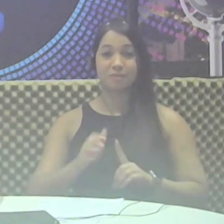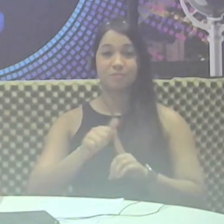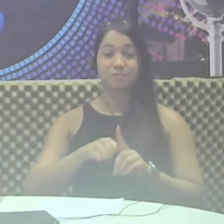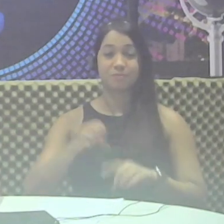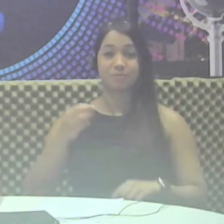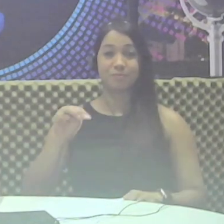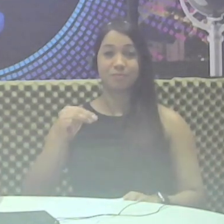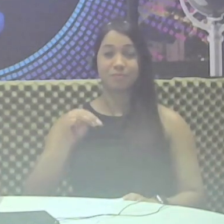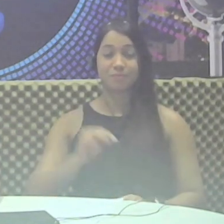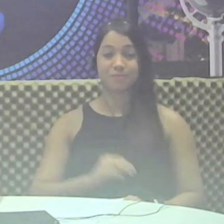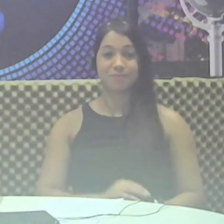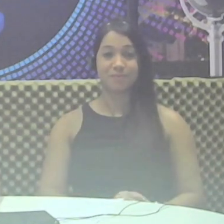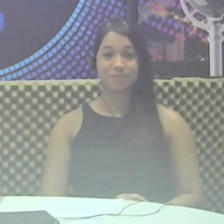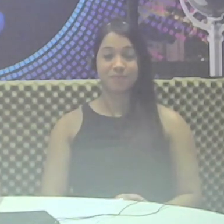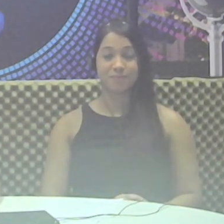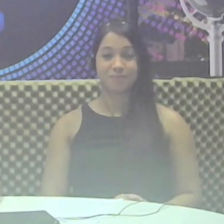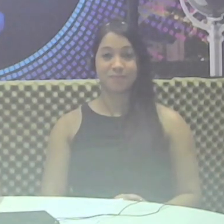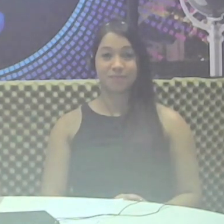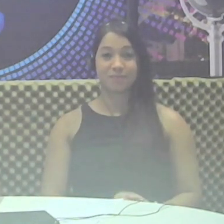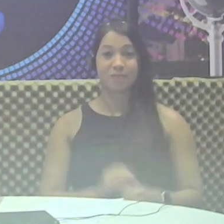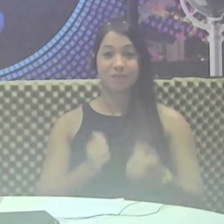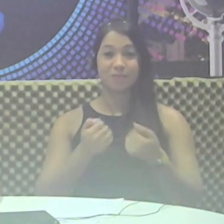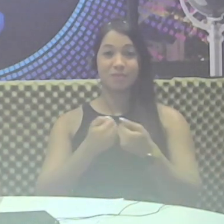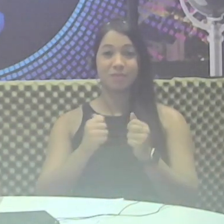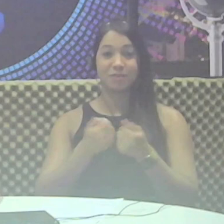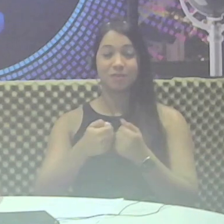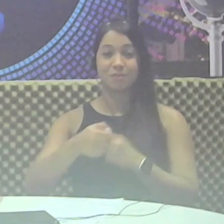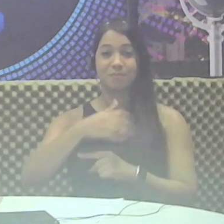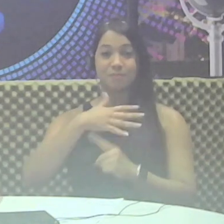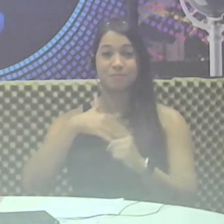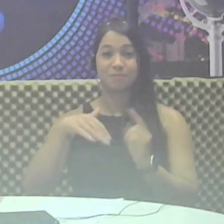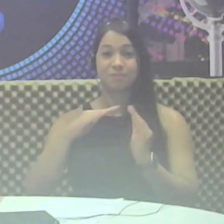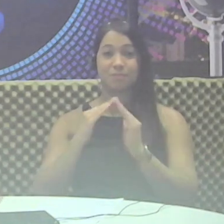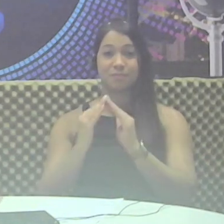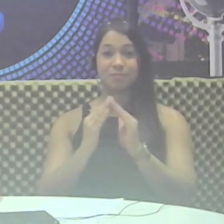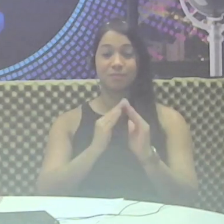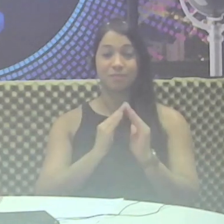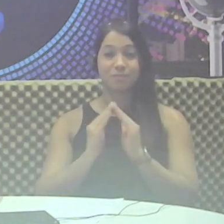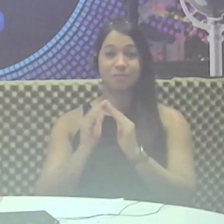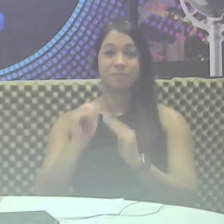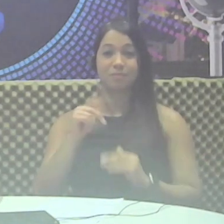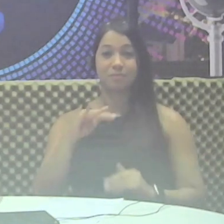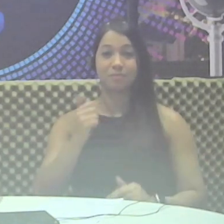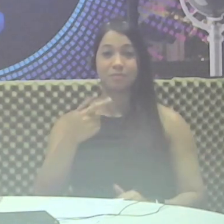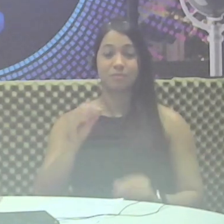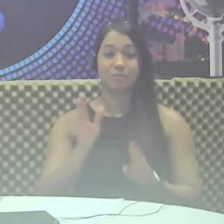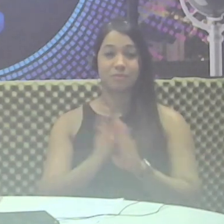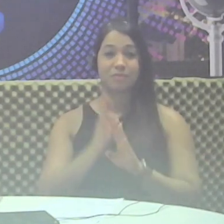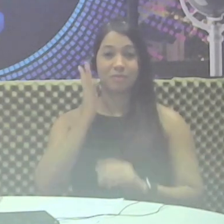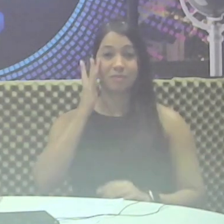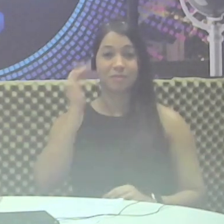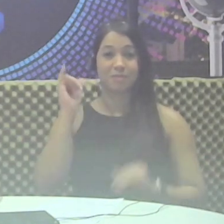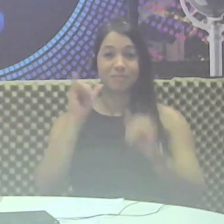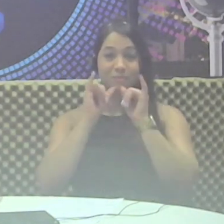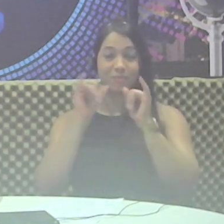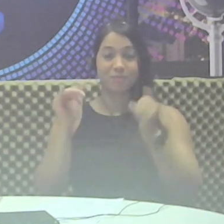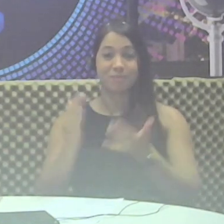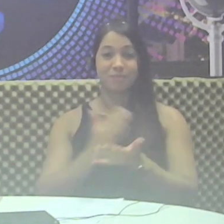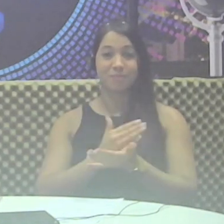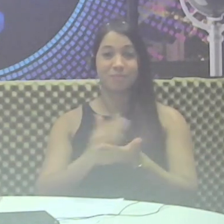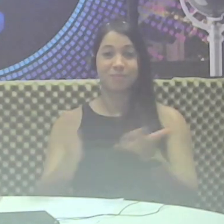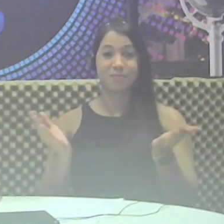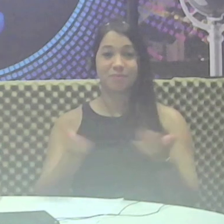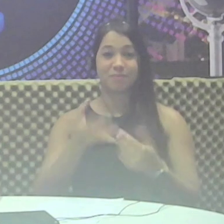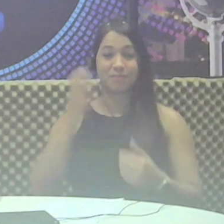março. Zon Social continua no bairro Aclimação até amanhã. Essas e outras notícias a partir de agora